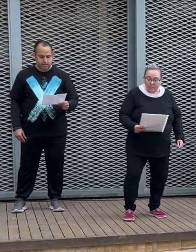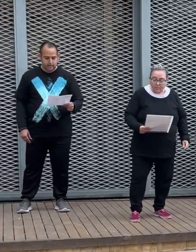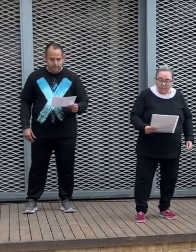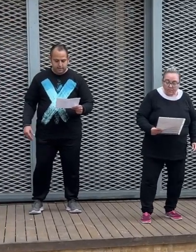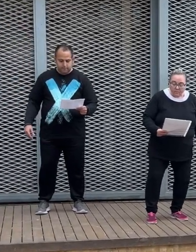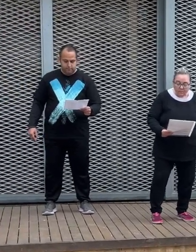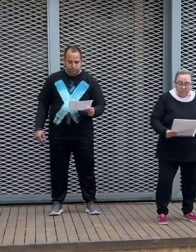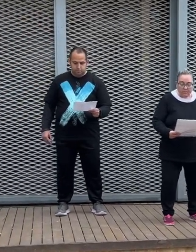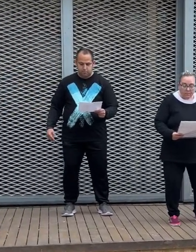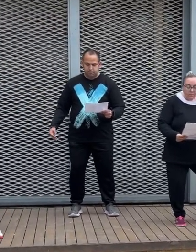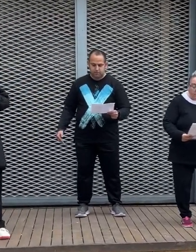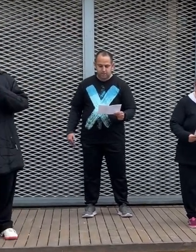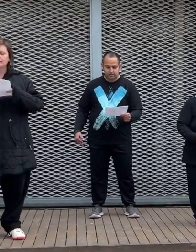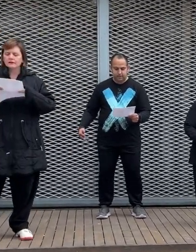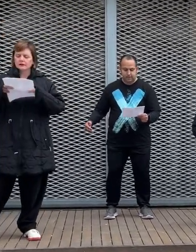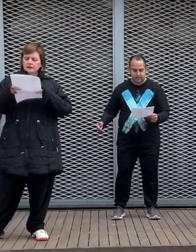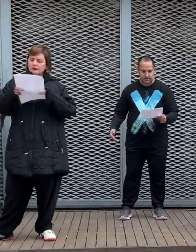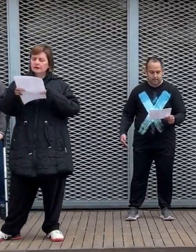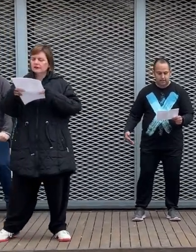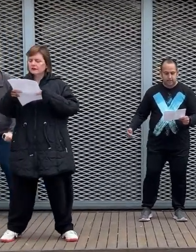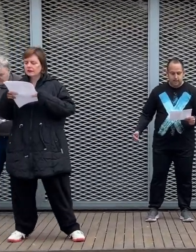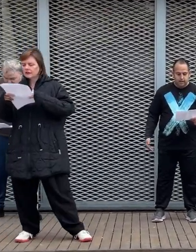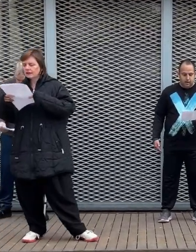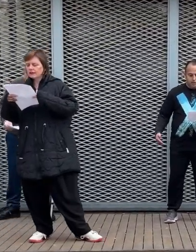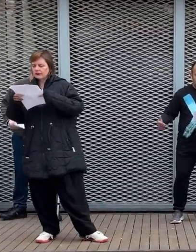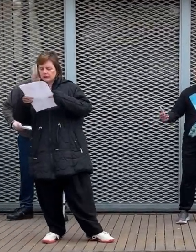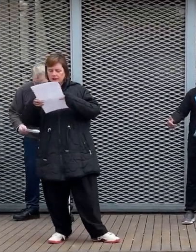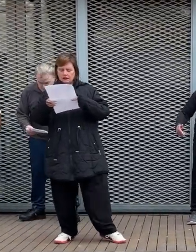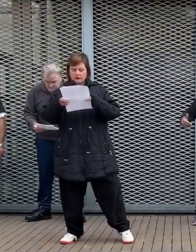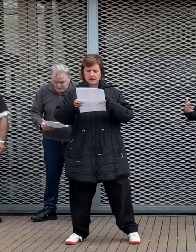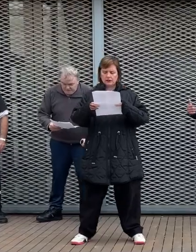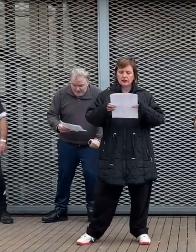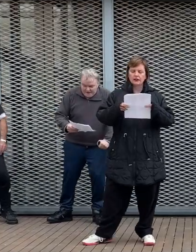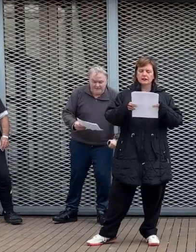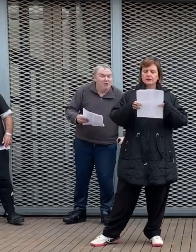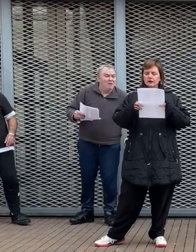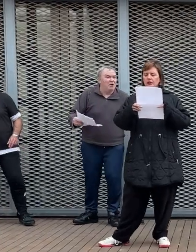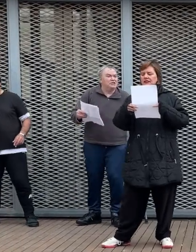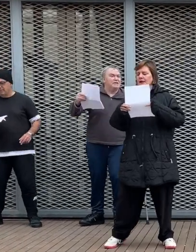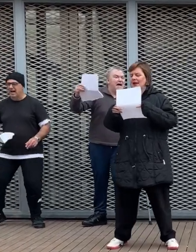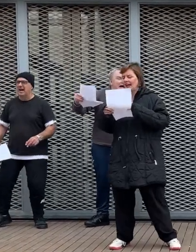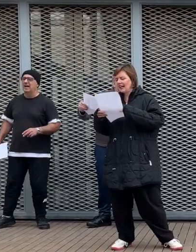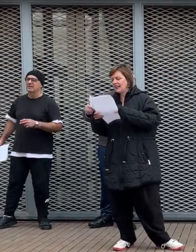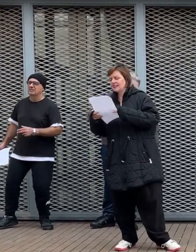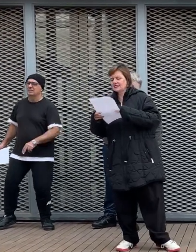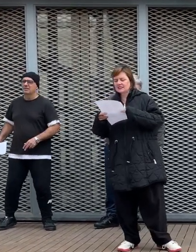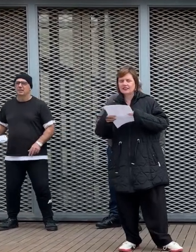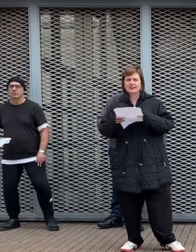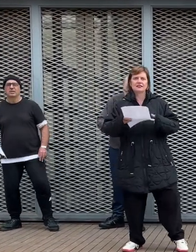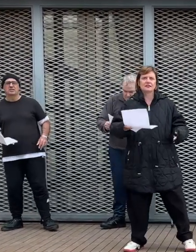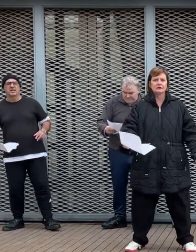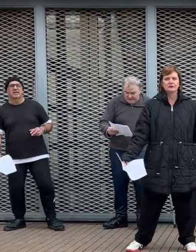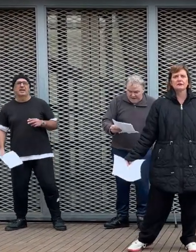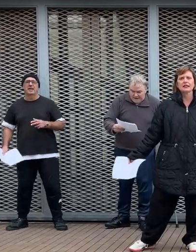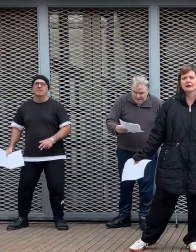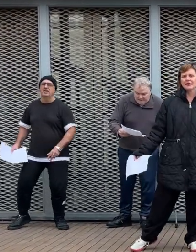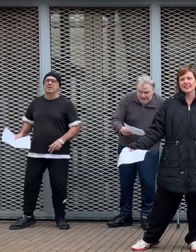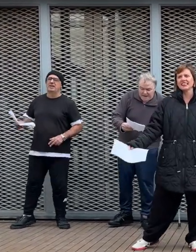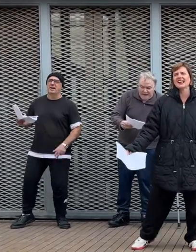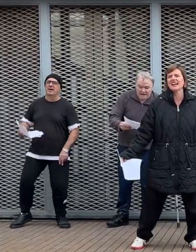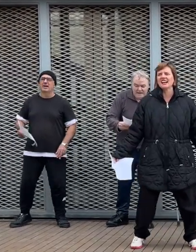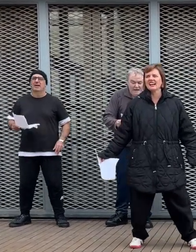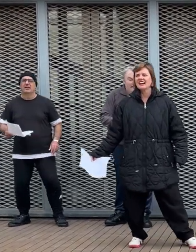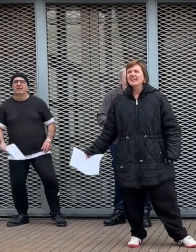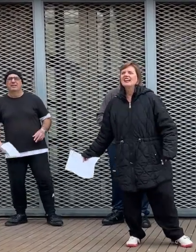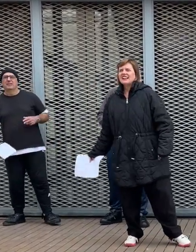quieres ser. No importa nada ni el qué dirán. Tú eres uno más como los demás, eres una estrella que